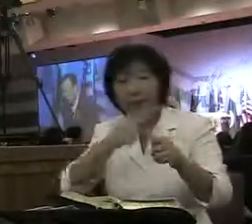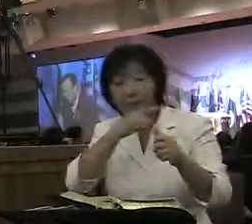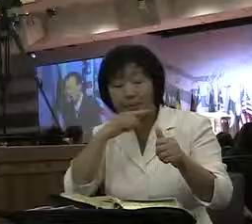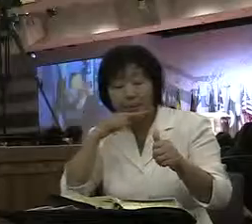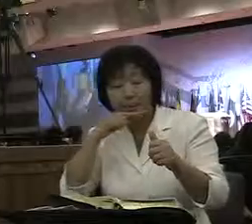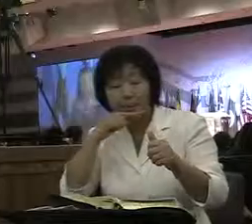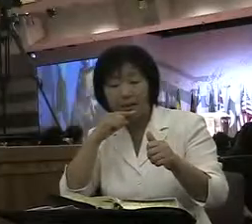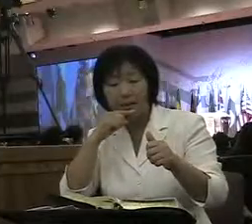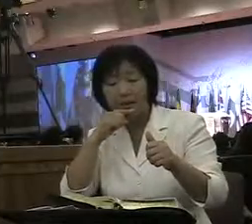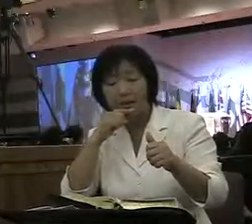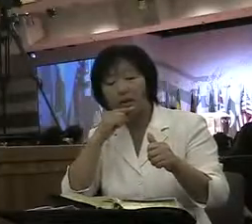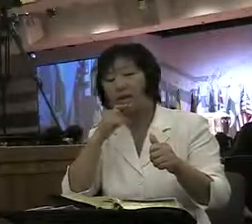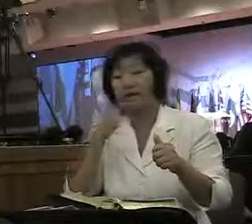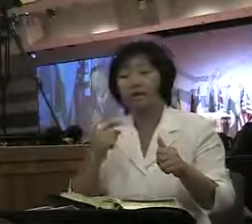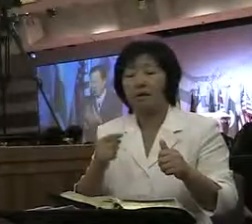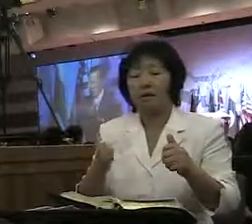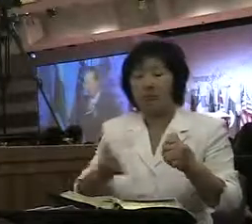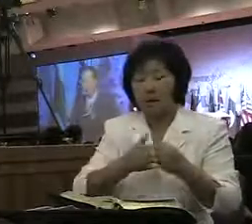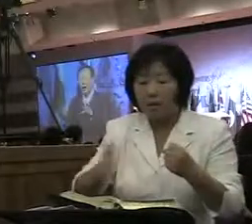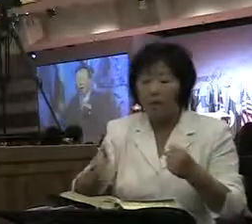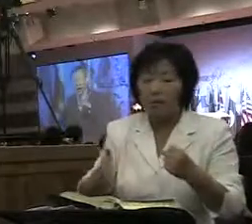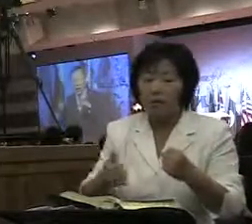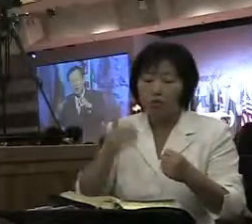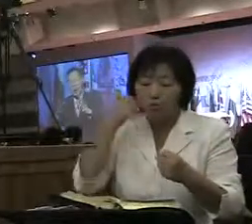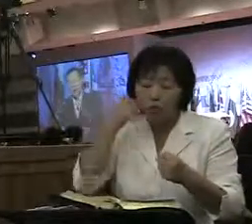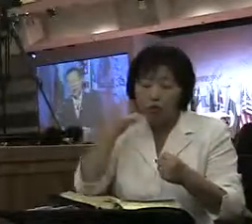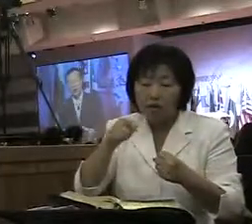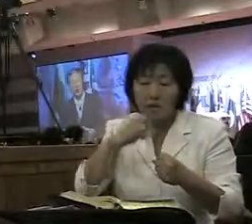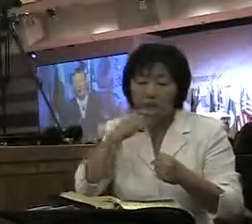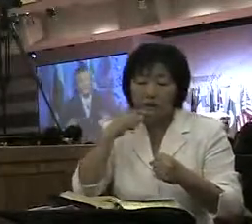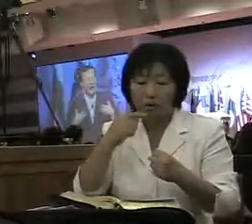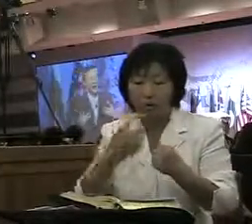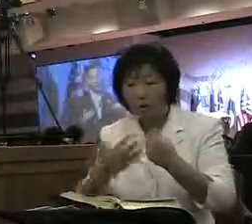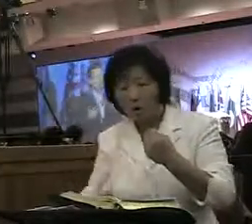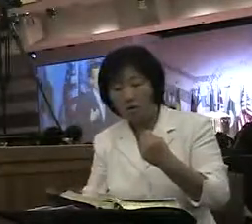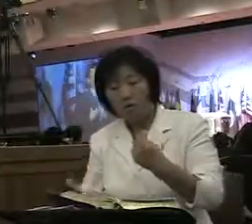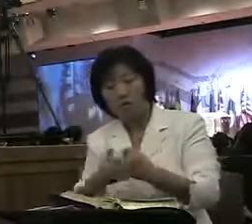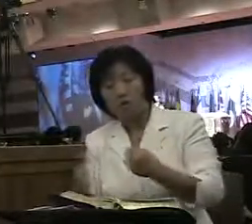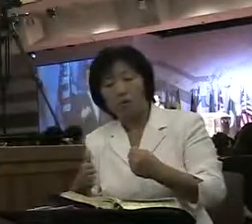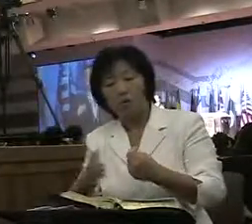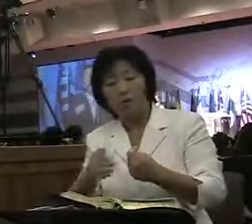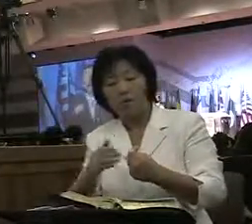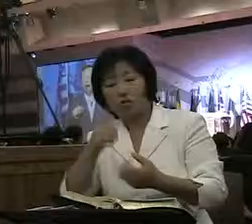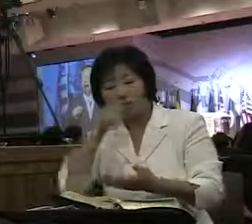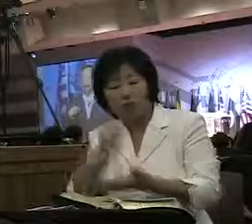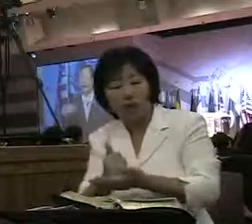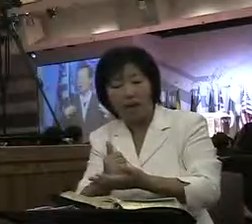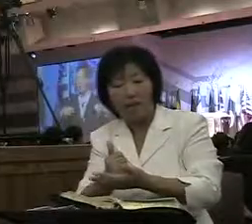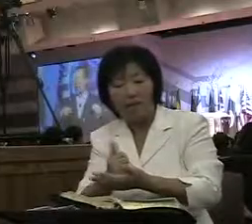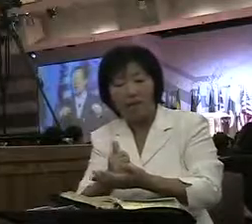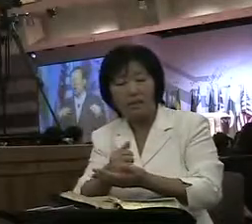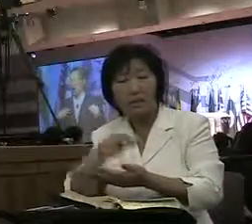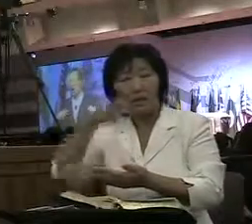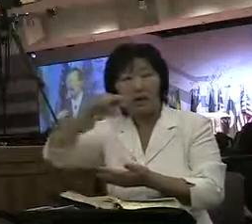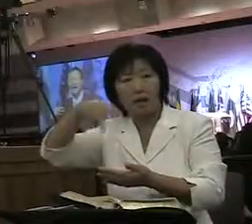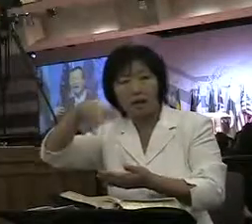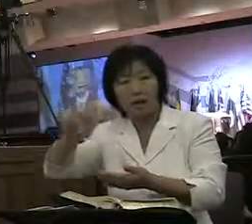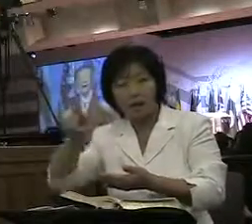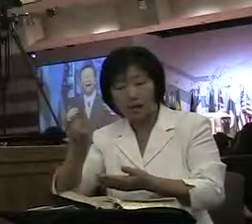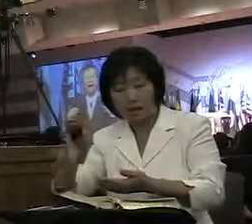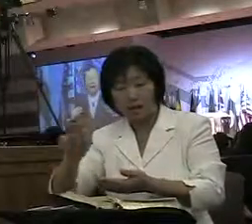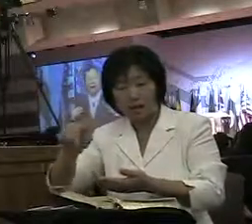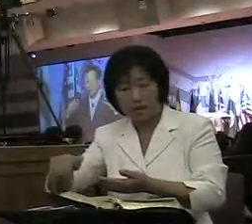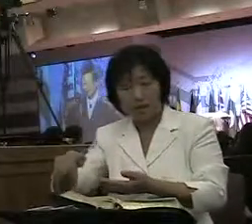피를 흘려가지고 그 피로 인하여서 누군가 그 피를 흘림으로써 나의 죄의 삭신 사망인 나의 죄의